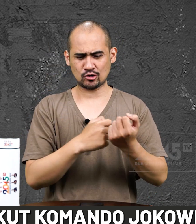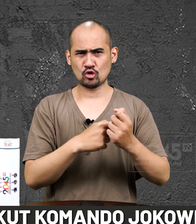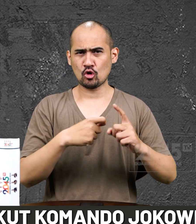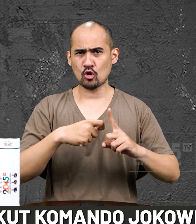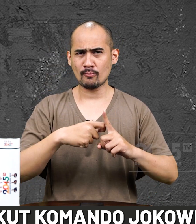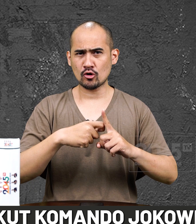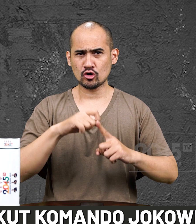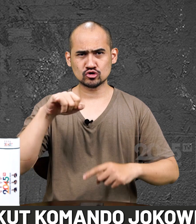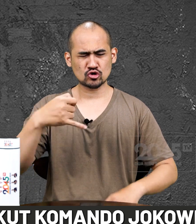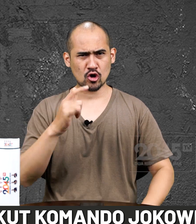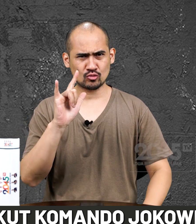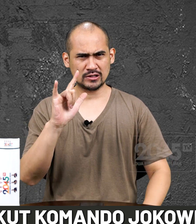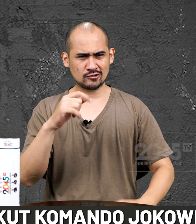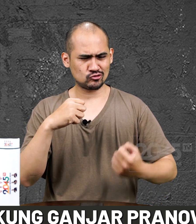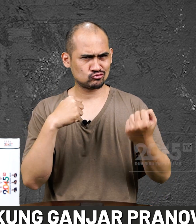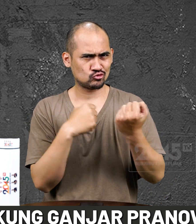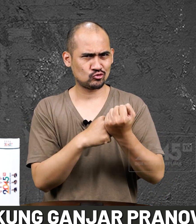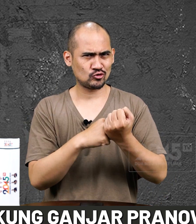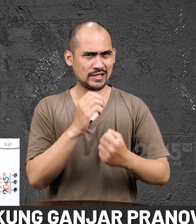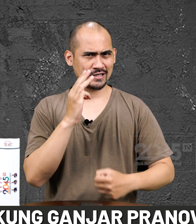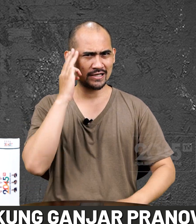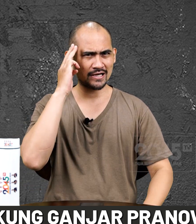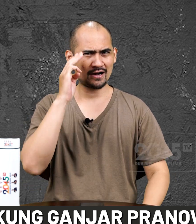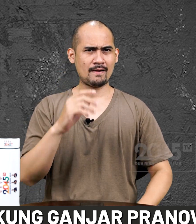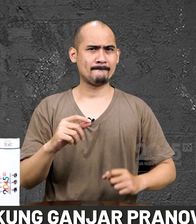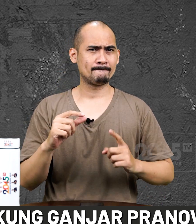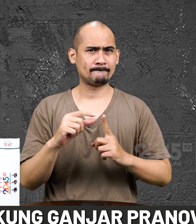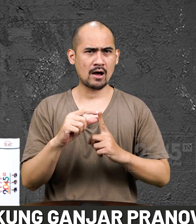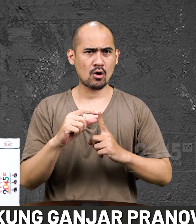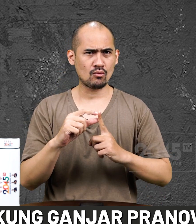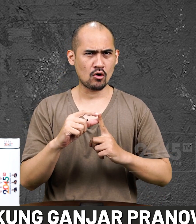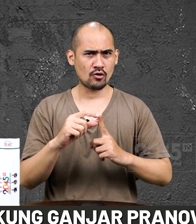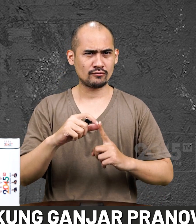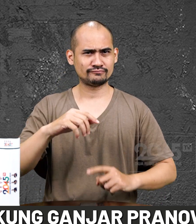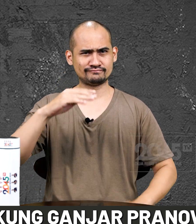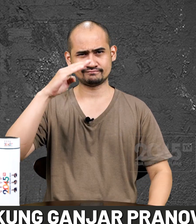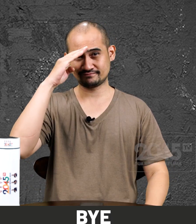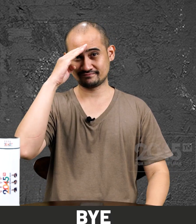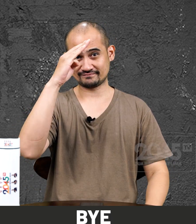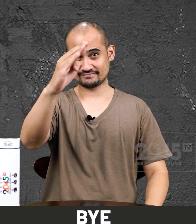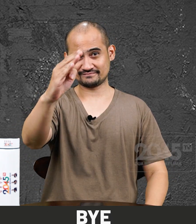Ikut komando Jokowi. Dukung Ganjar Pranowo. Bye.